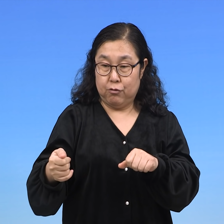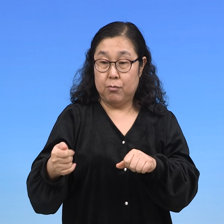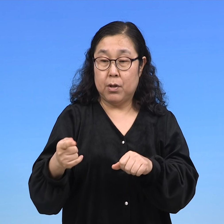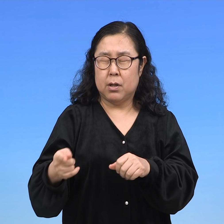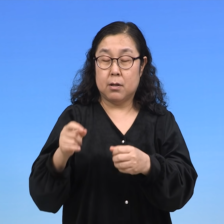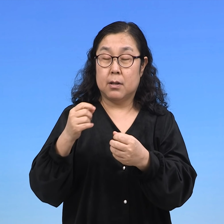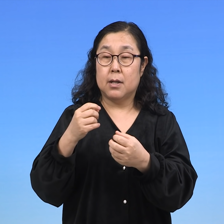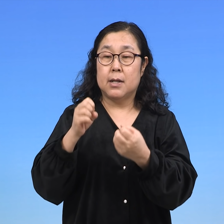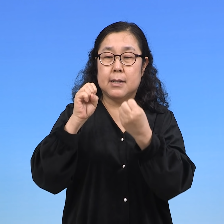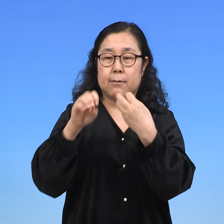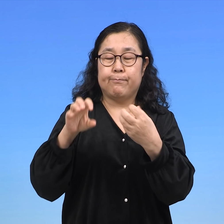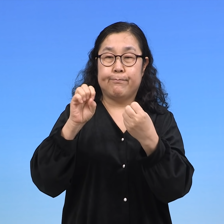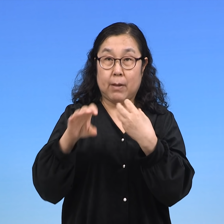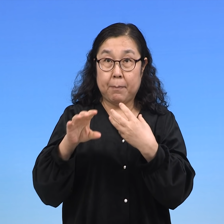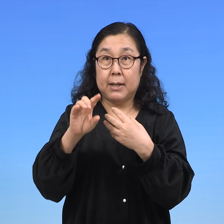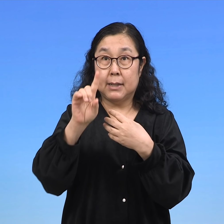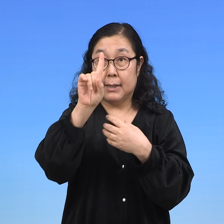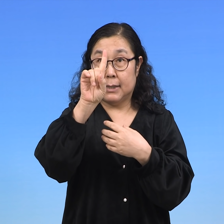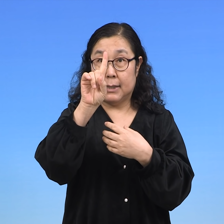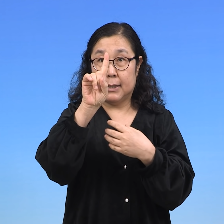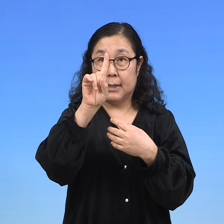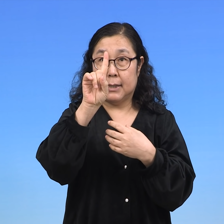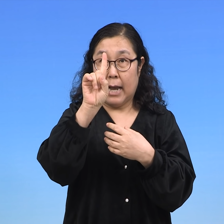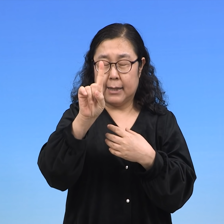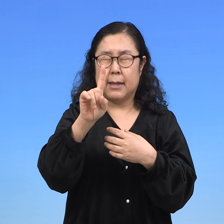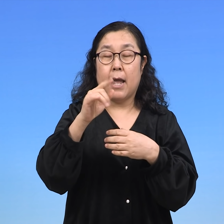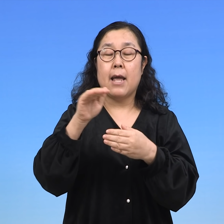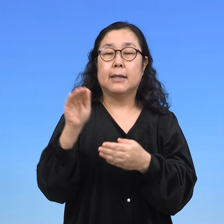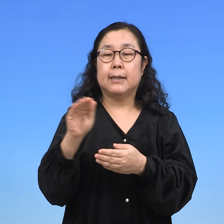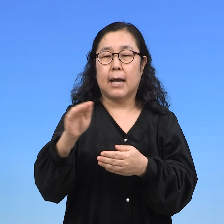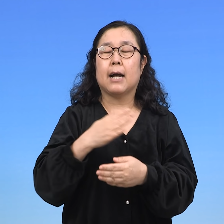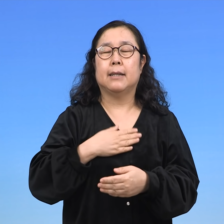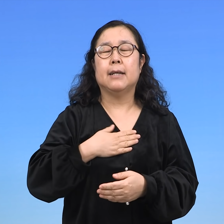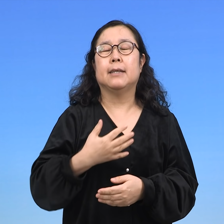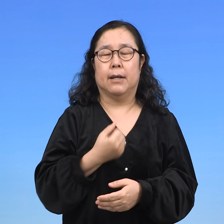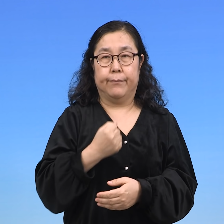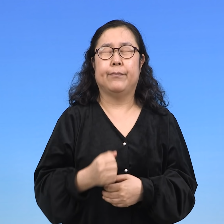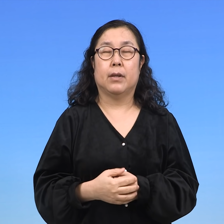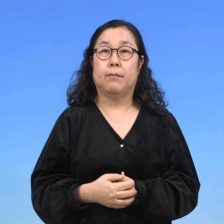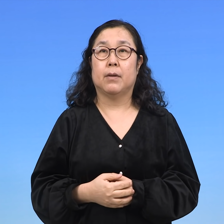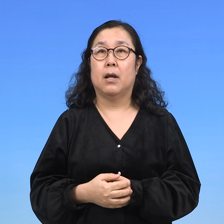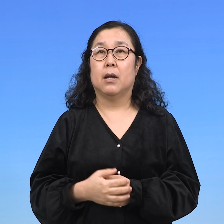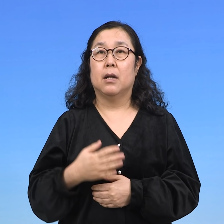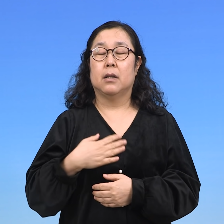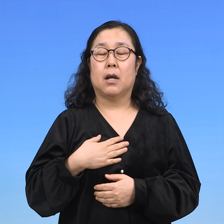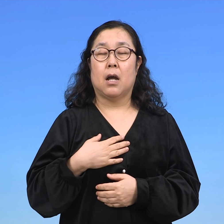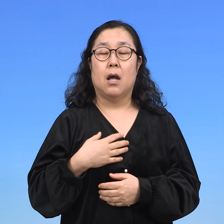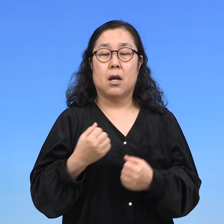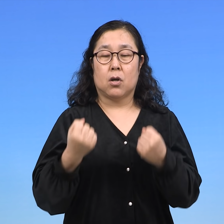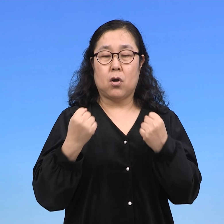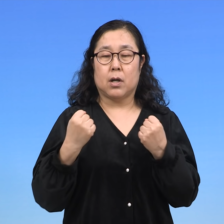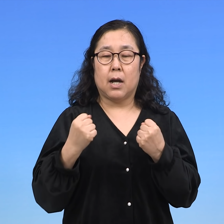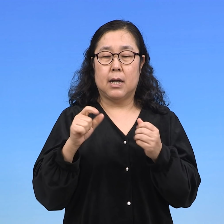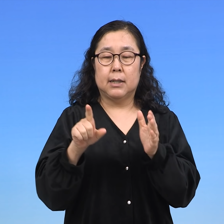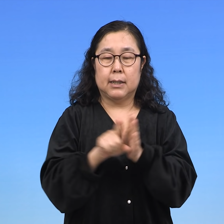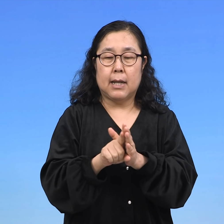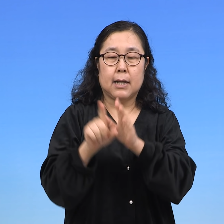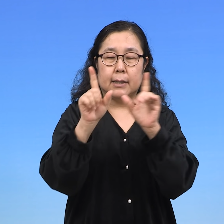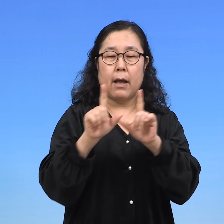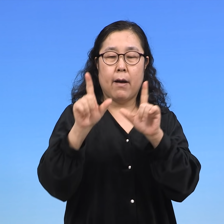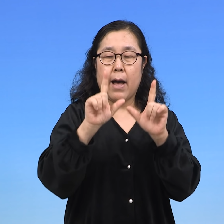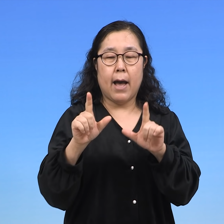없습니다. 신앙생활을 점검할 때 내가 지금 건강한 신앙생활을 영위하는가 점검하는 거 하나예요.